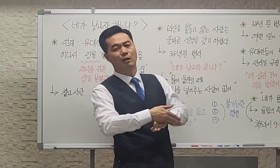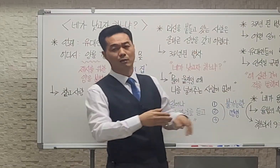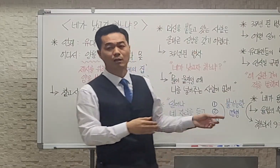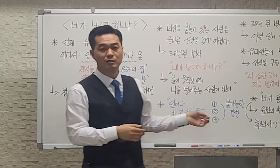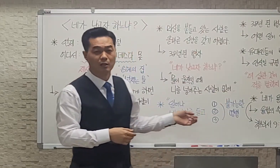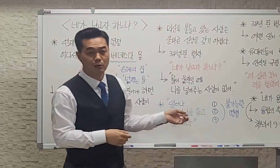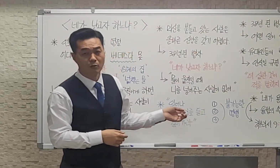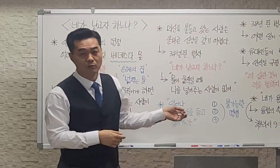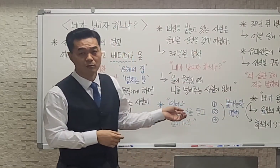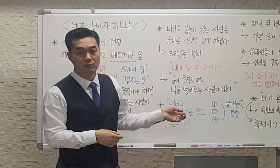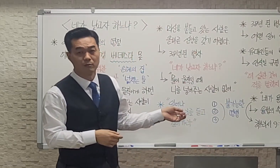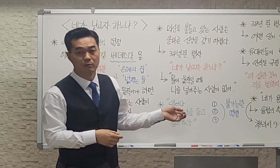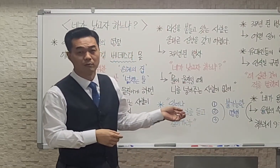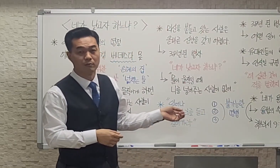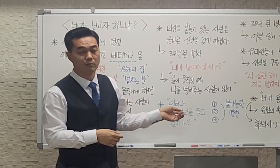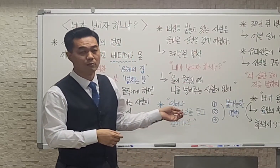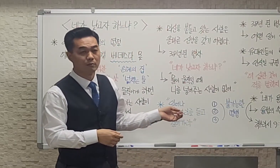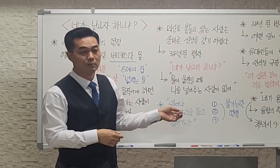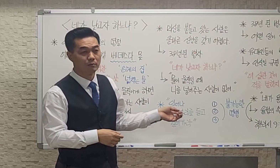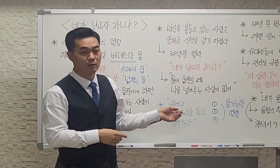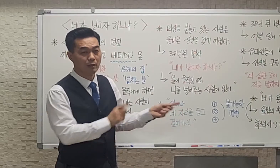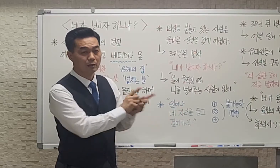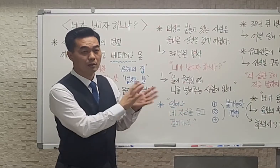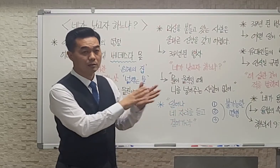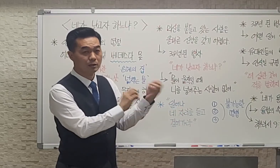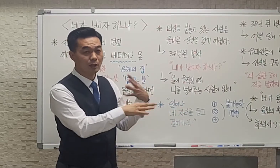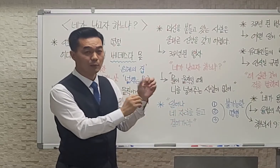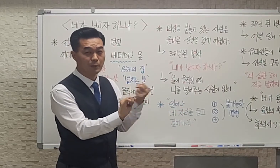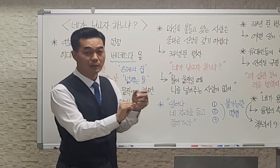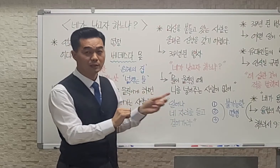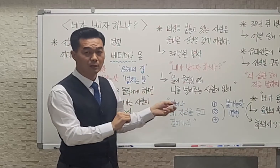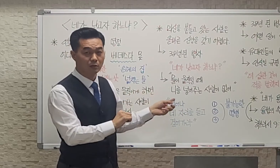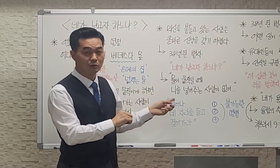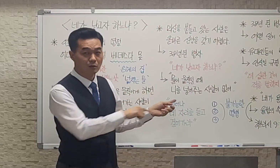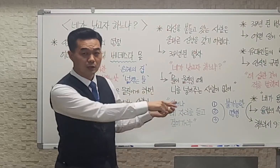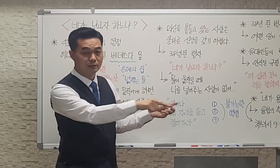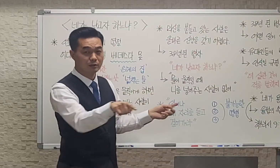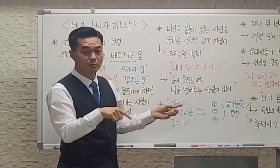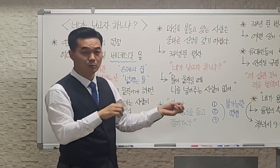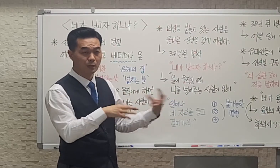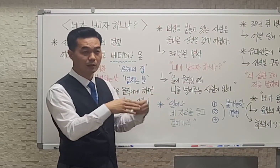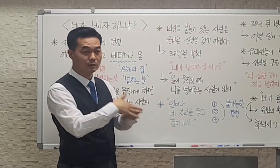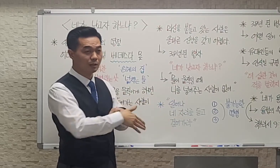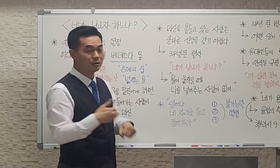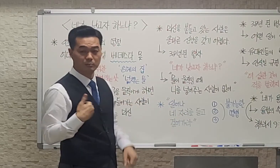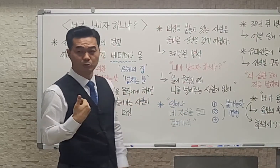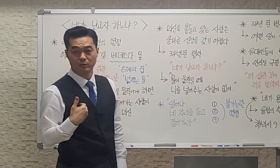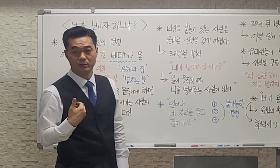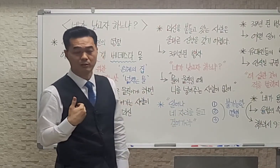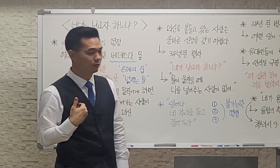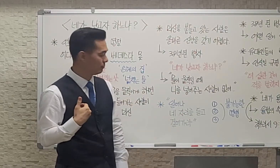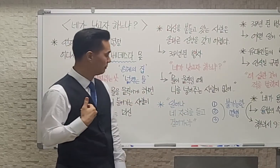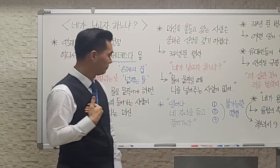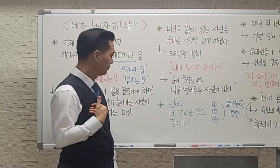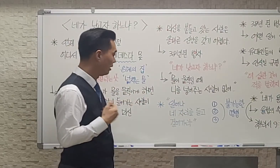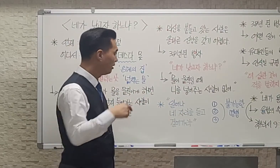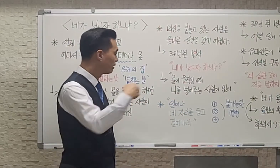이 얘기잖아요. 네? 즉답을 피하잖아요. 그죠? 간접으로 말하는 스타일인지 모르겠어요. 근데 그